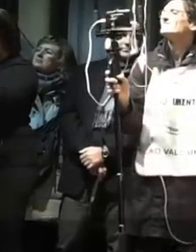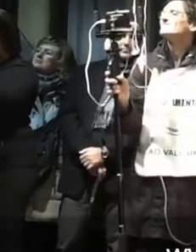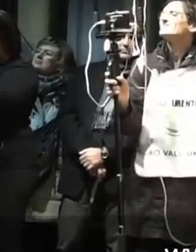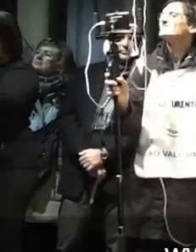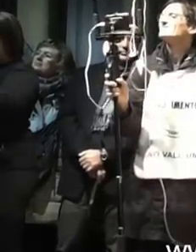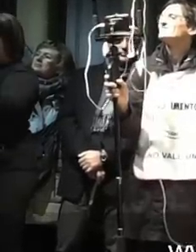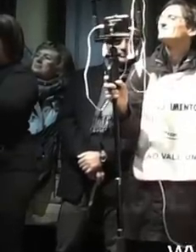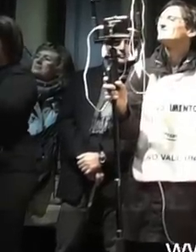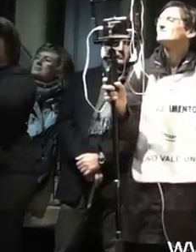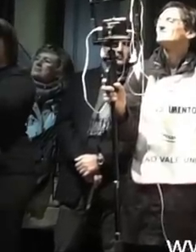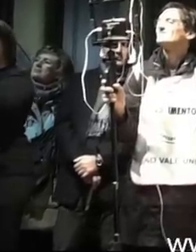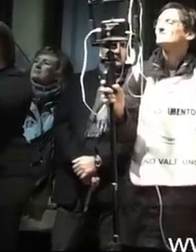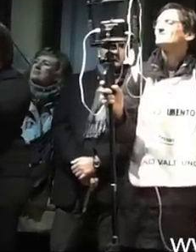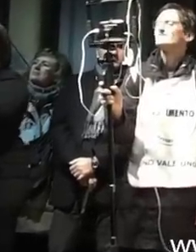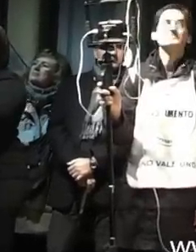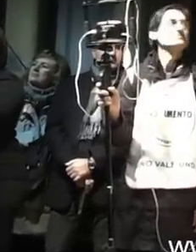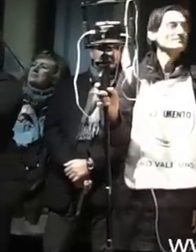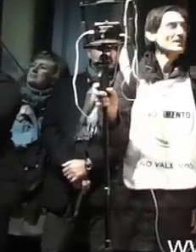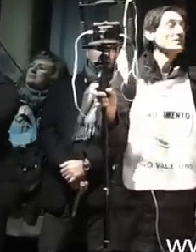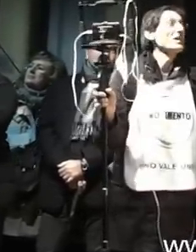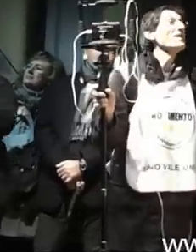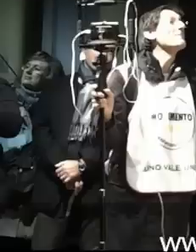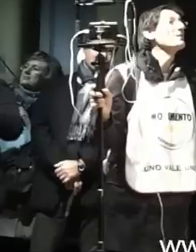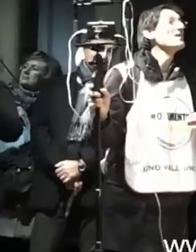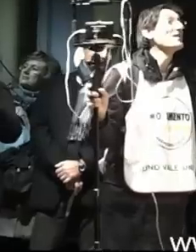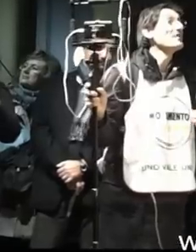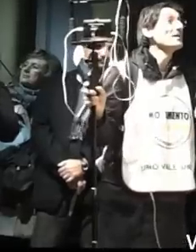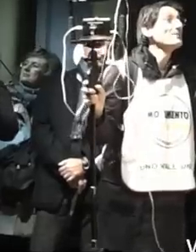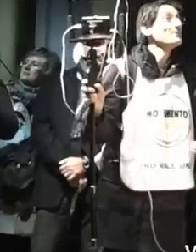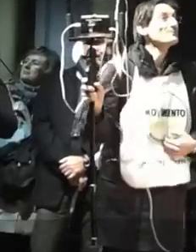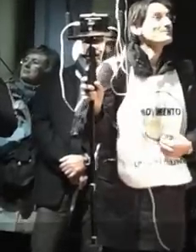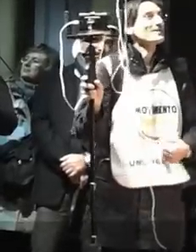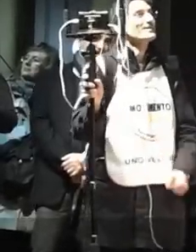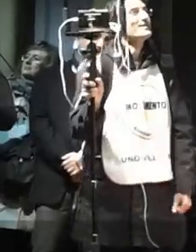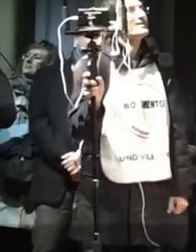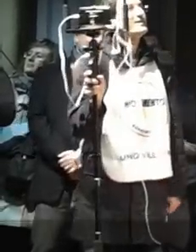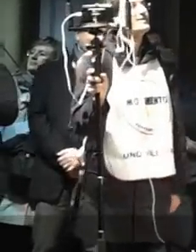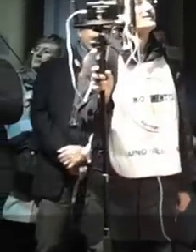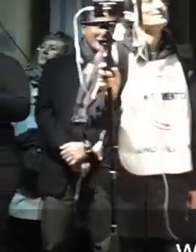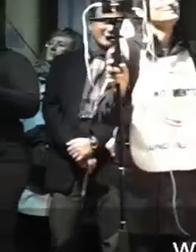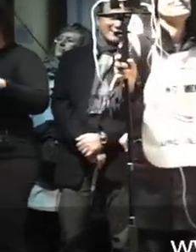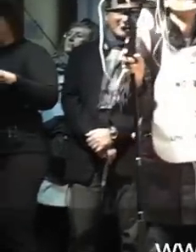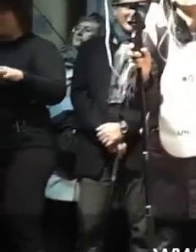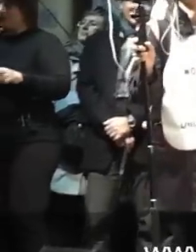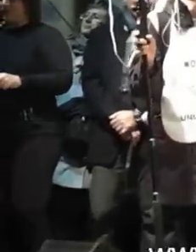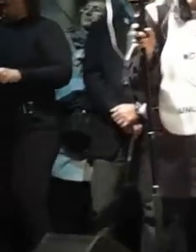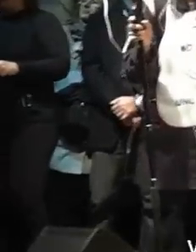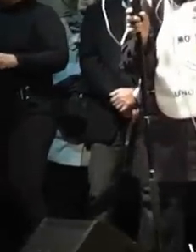crescita. Mi devo calmare un po'?